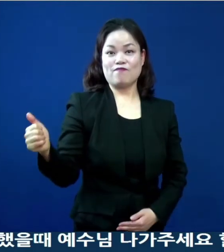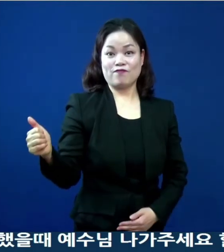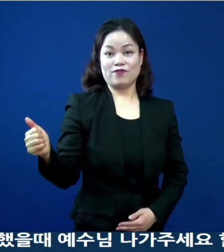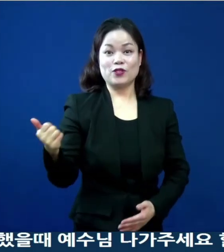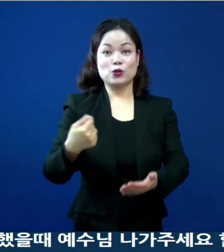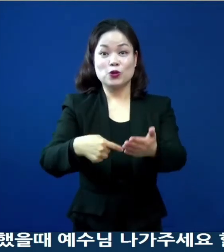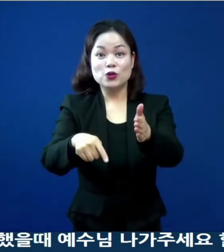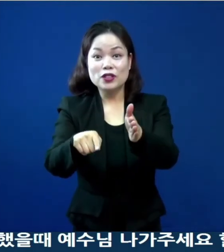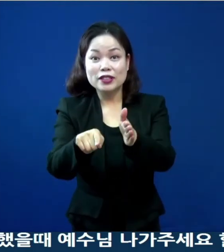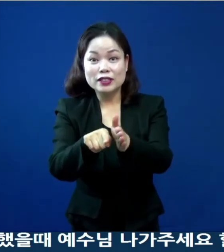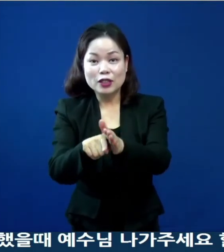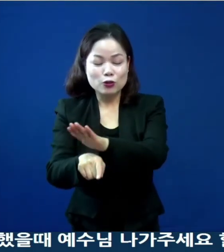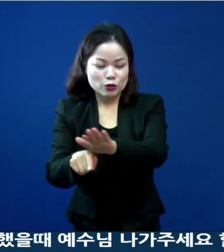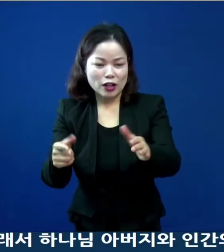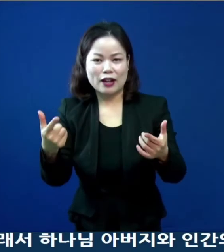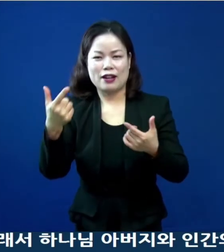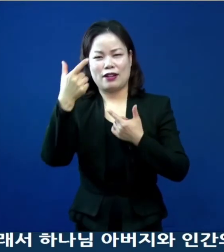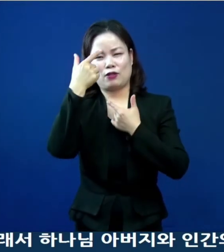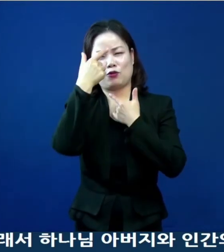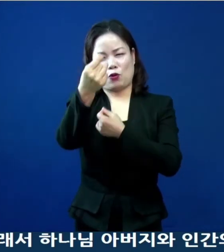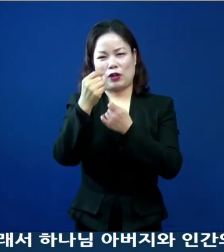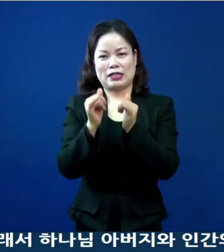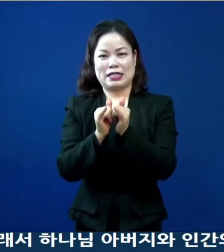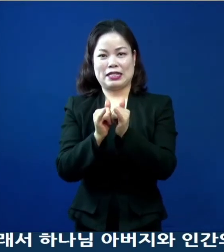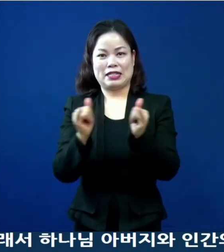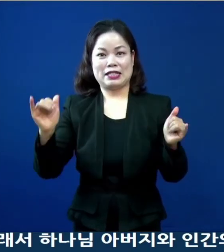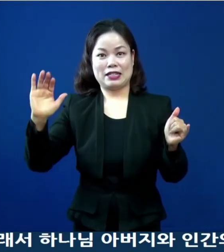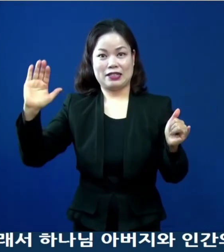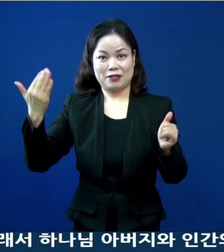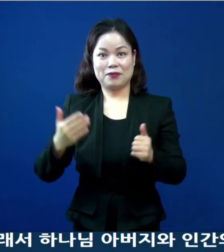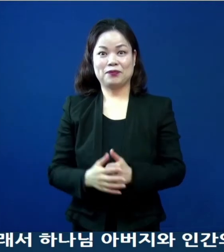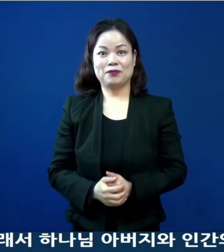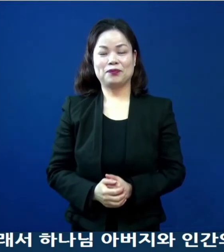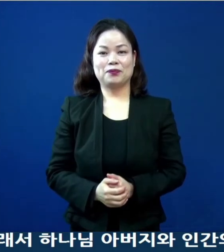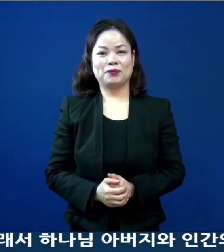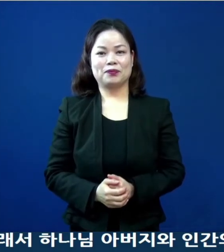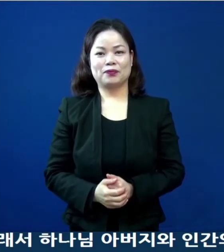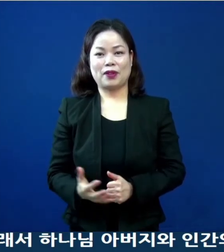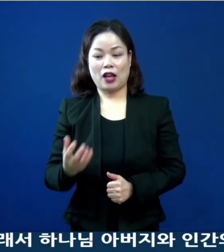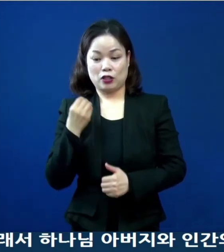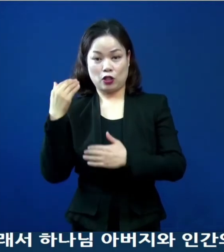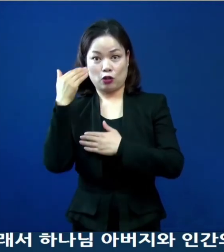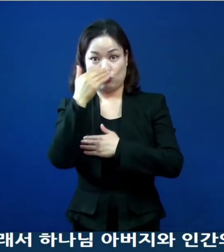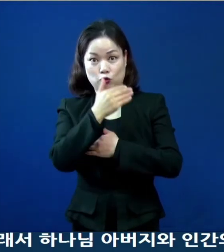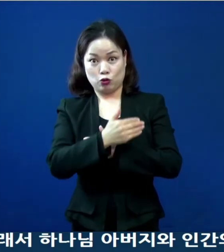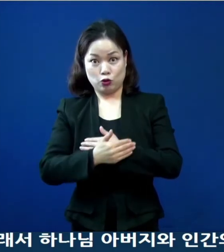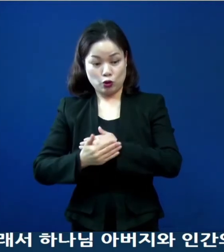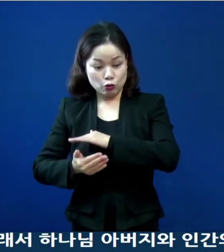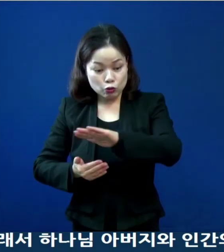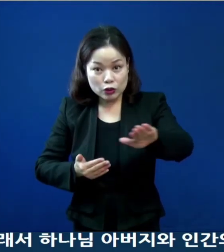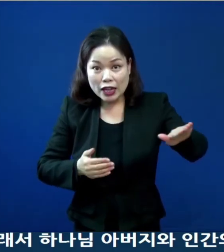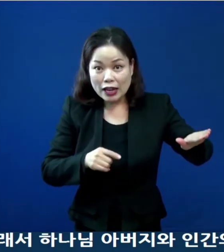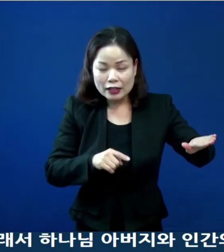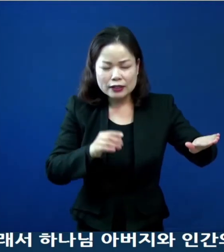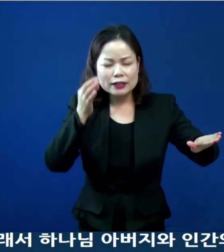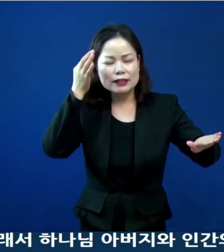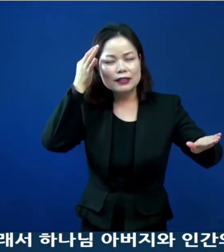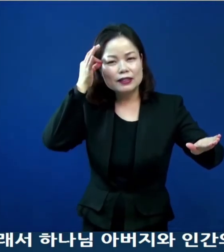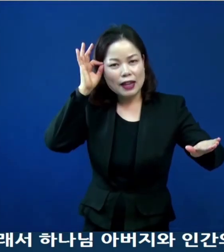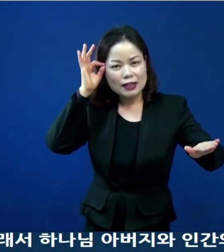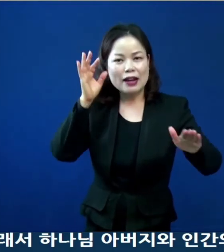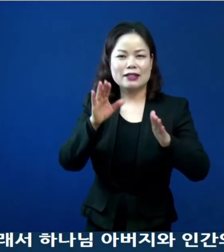그러기 위해서 우리와 같은 인간이 되어주신 것이죠. 여러분, 성육신이 우리에게 깨달아질